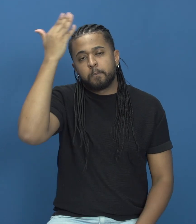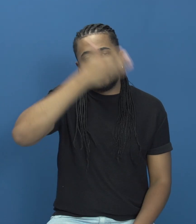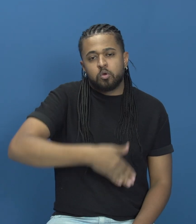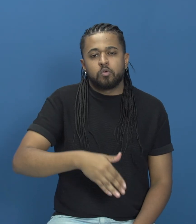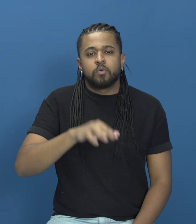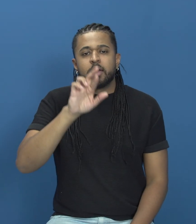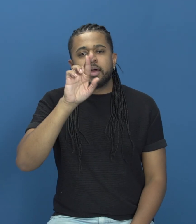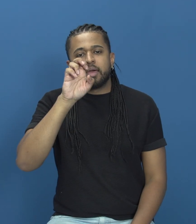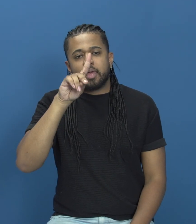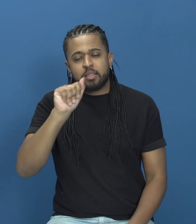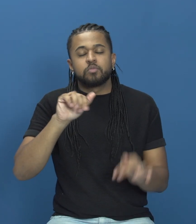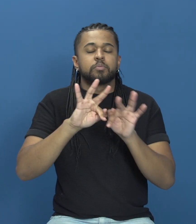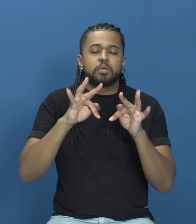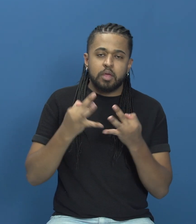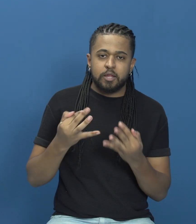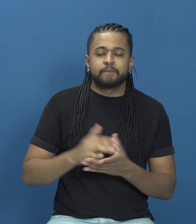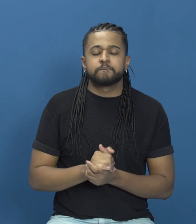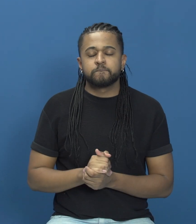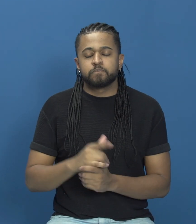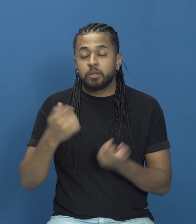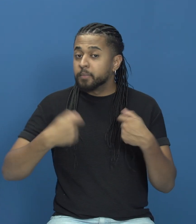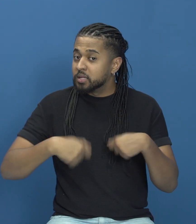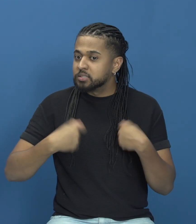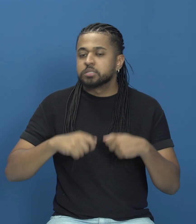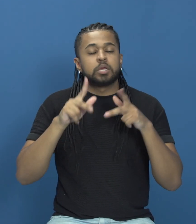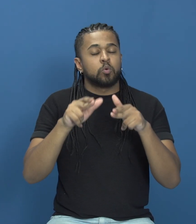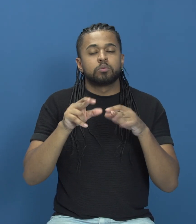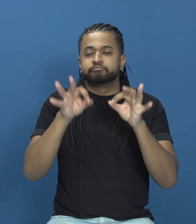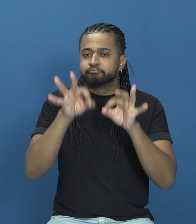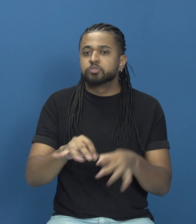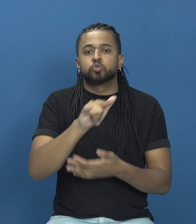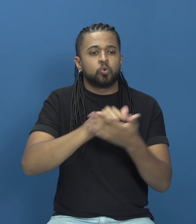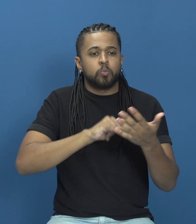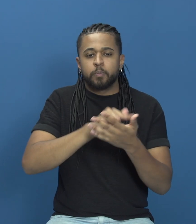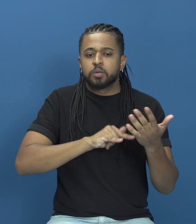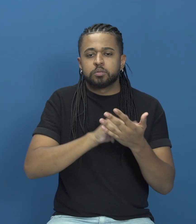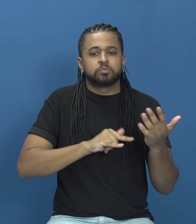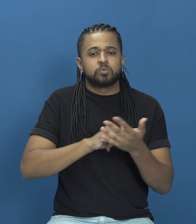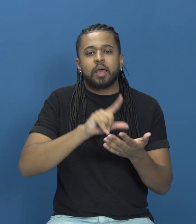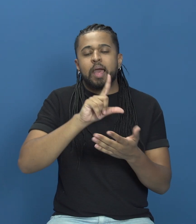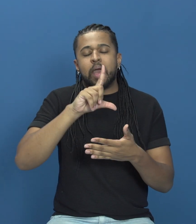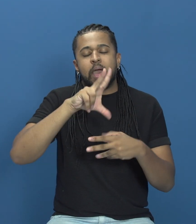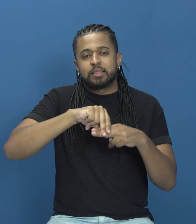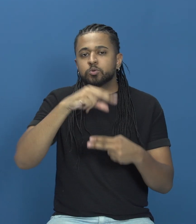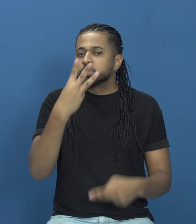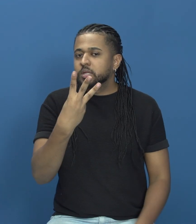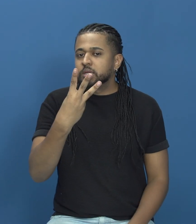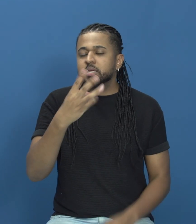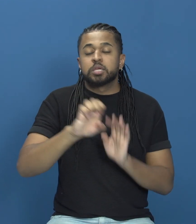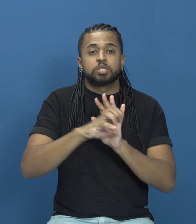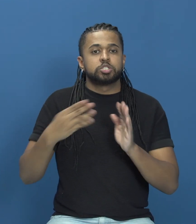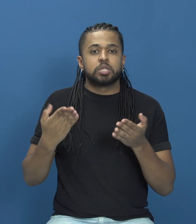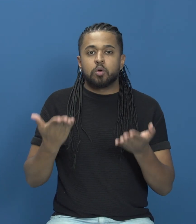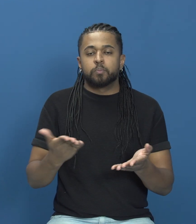renda familiar, devendo estes estar em conformidade com os documentos elencados no anexo 3 do presente